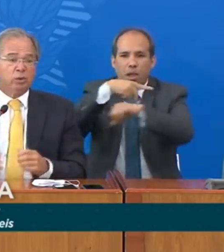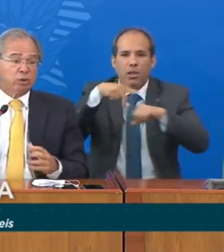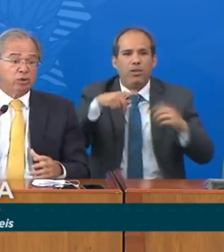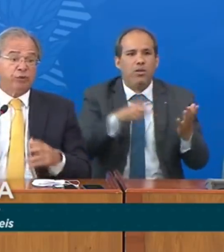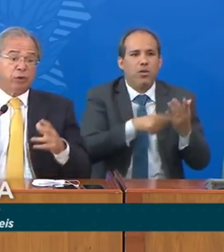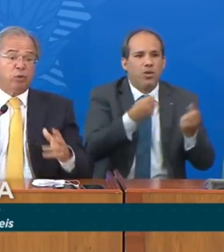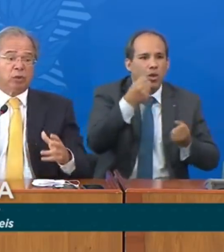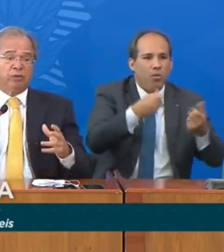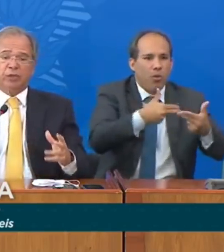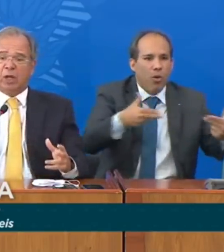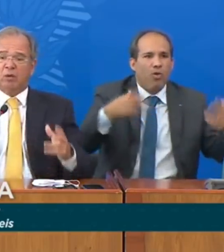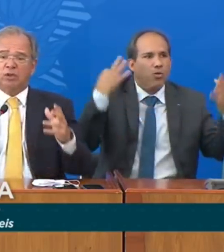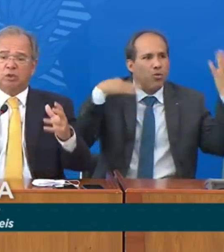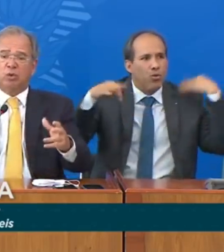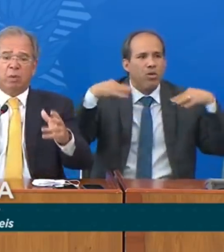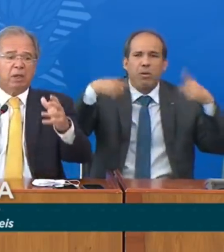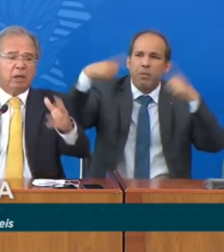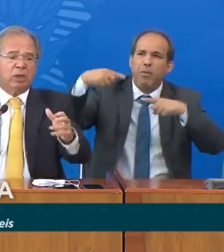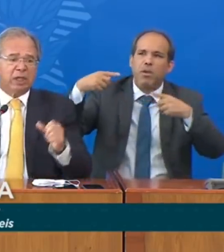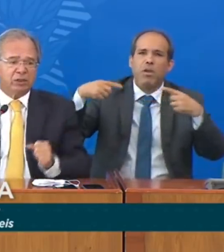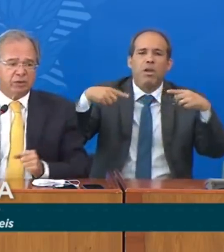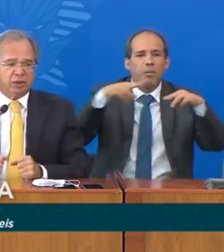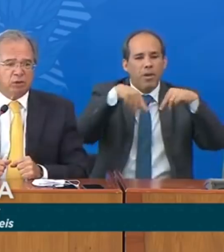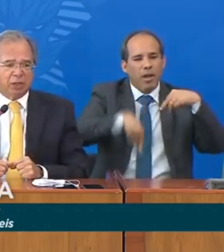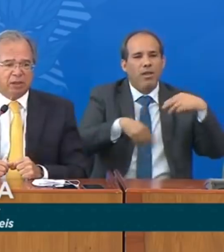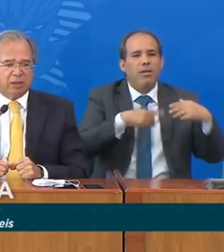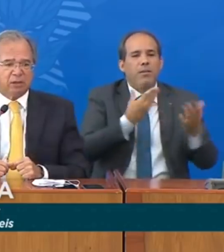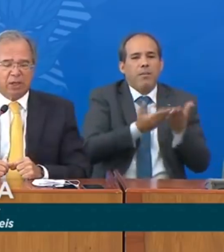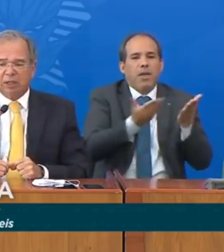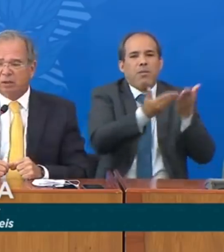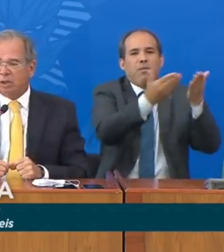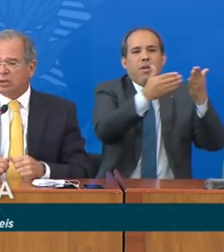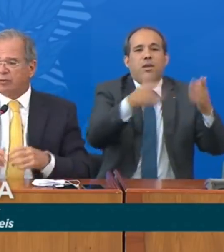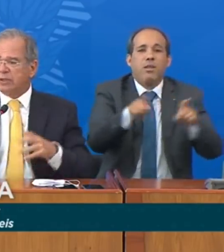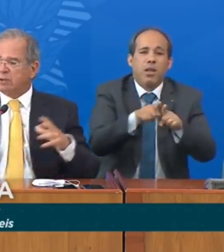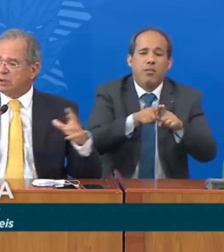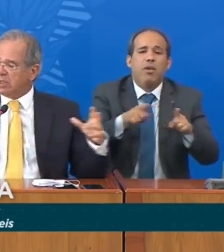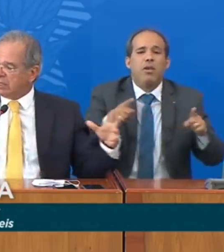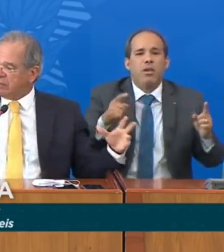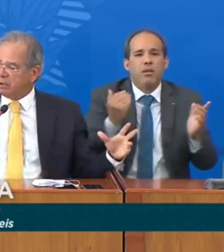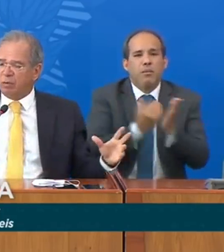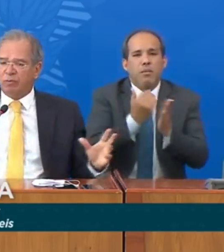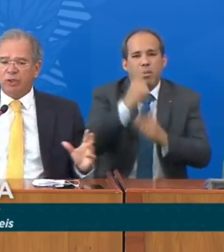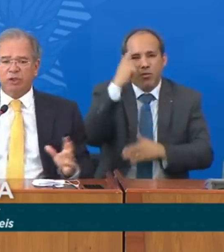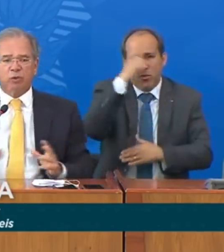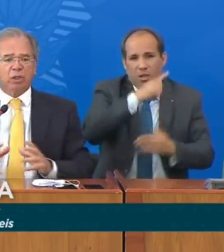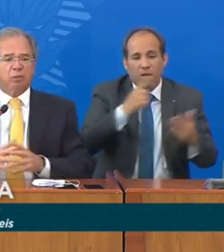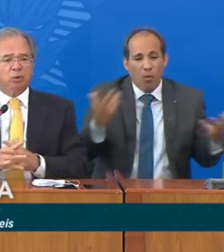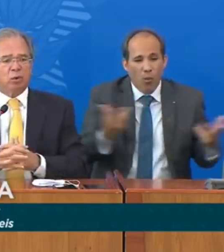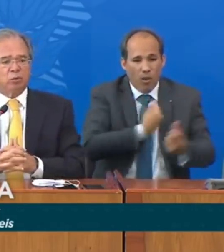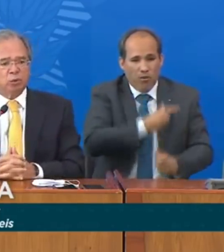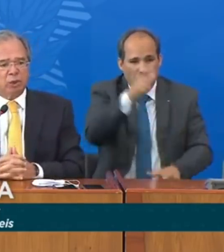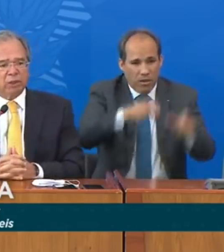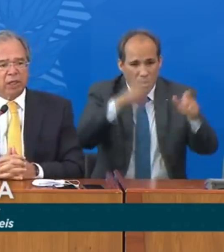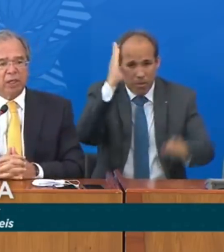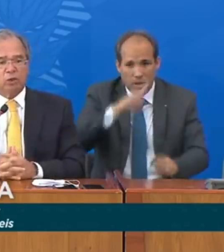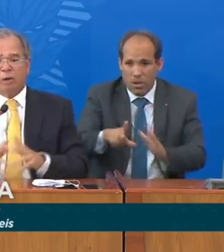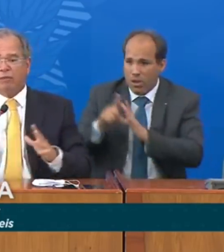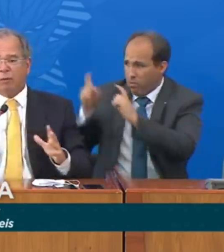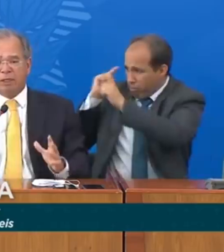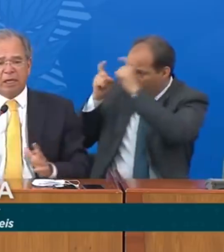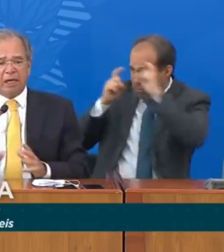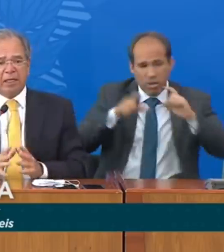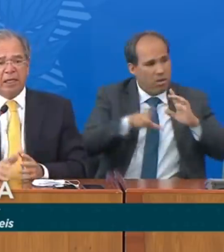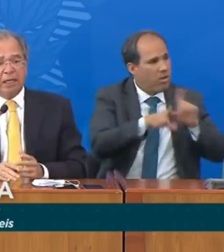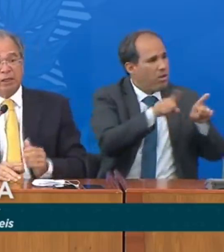e tudo isso dificulta no final e derruba a qualidade de vida dos brasileiros. Então, nós estamos fazendo isso exatamente como foi dito aqui por todo mundo antes, de